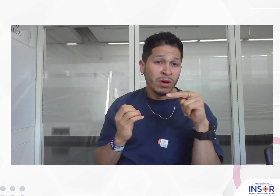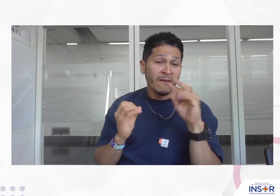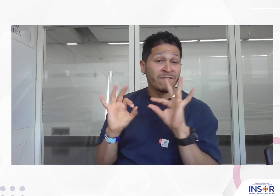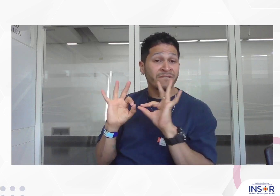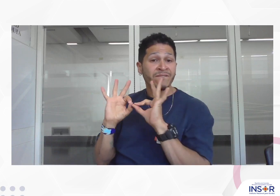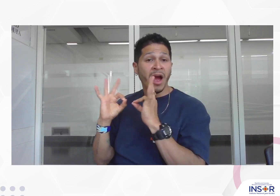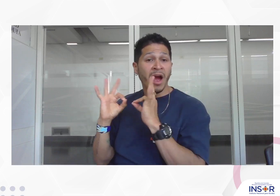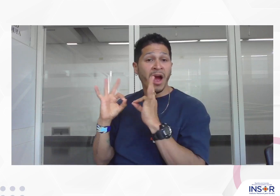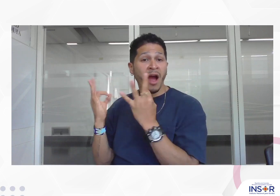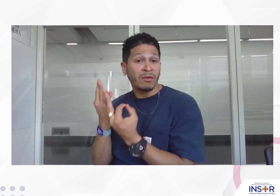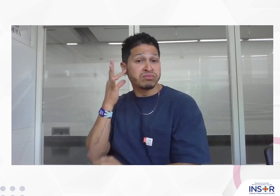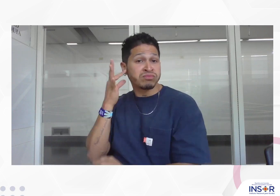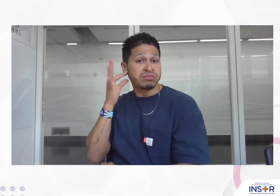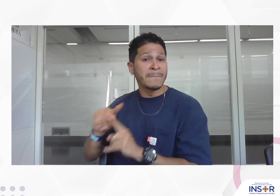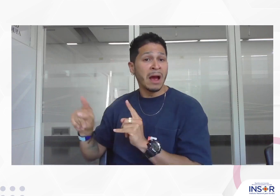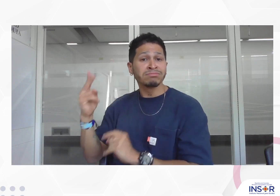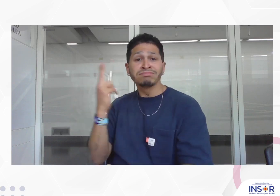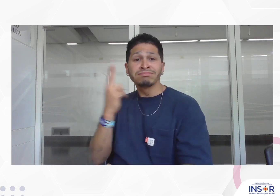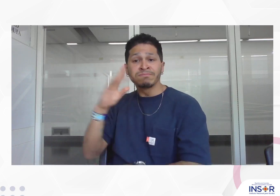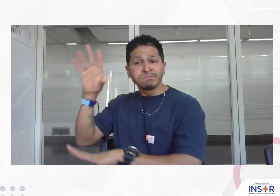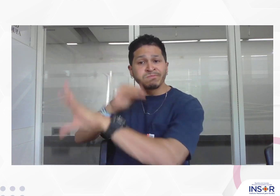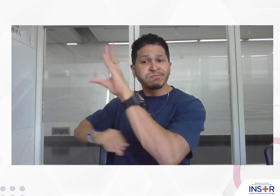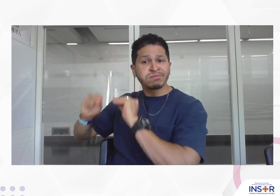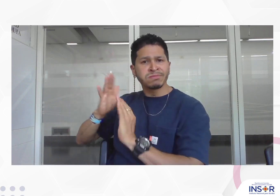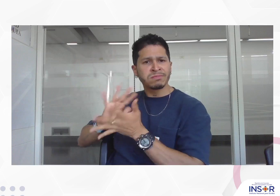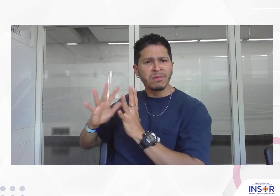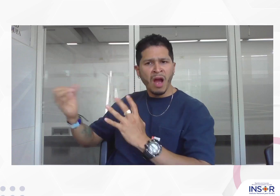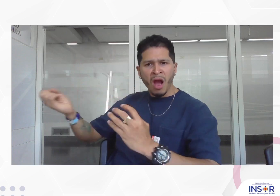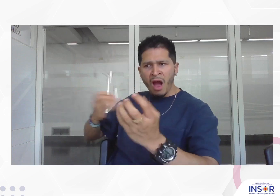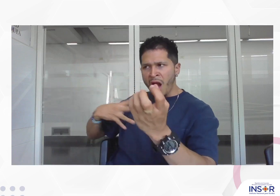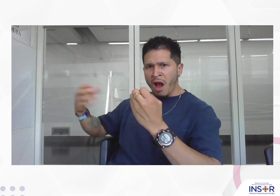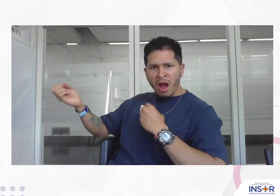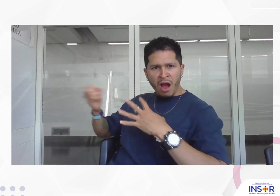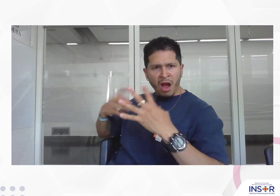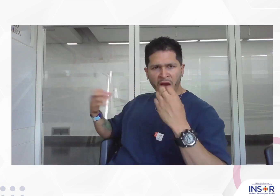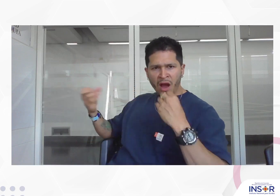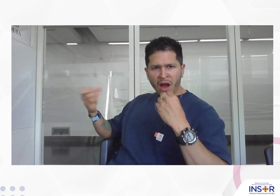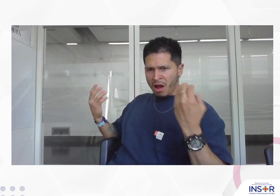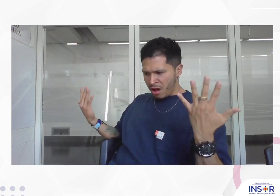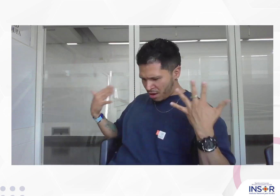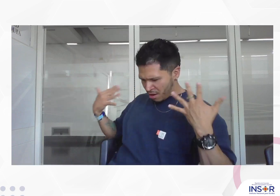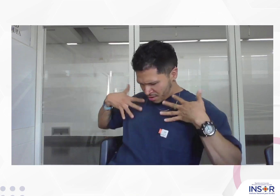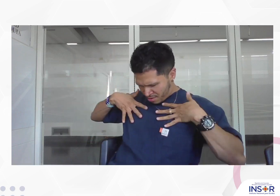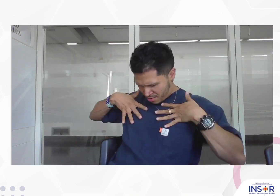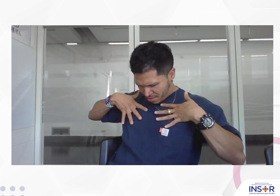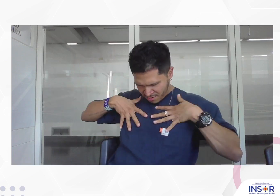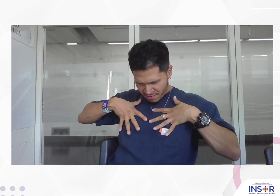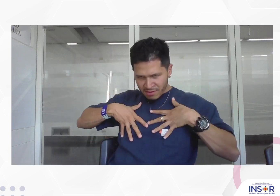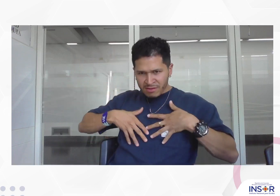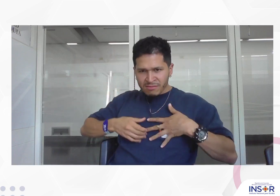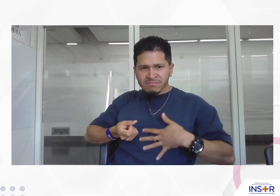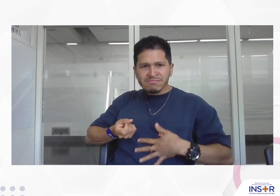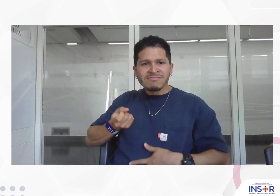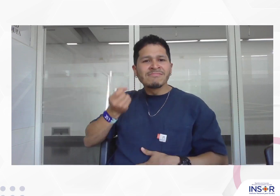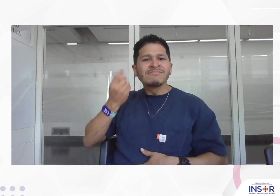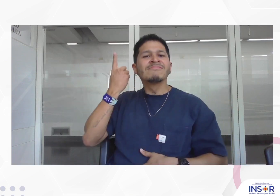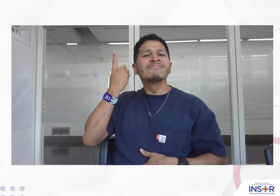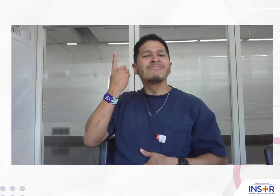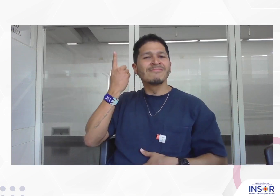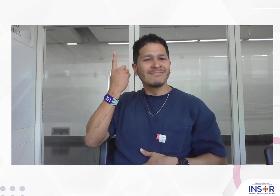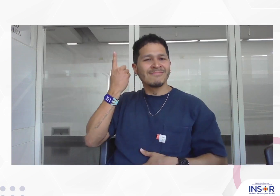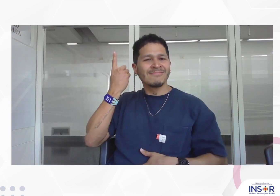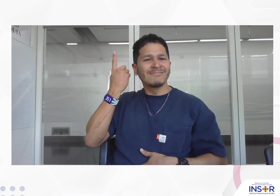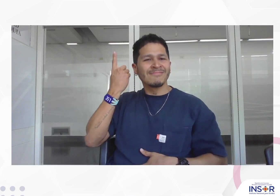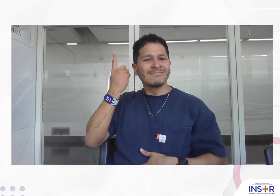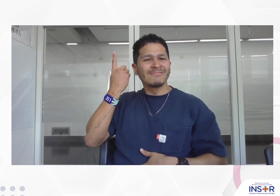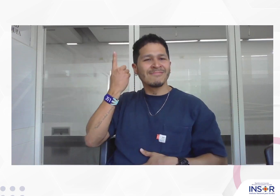y agradeciendo, por supuesto, a la educación, a la familia, de personas oyentes comprometidas, de padres oyentes comprometidos con el aprendizaje